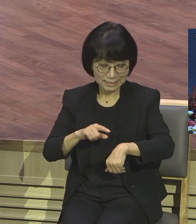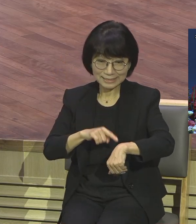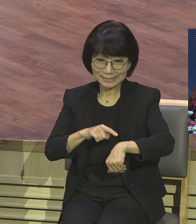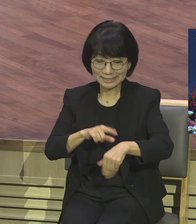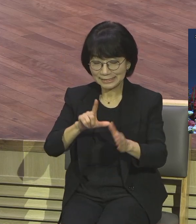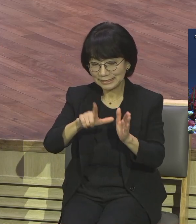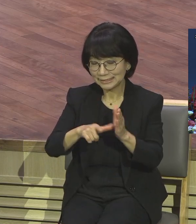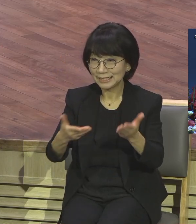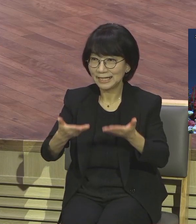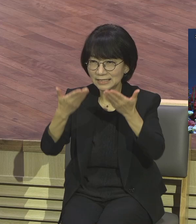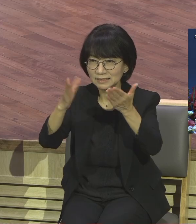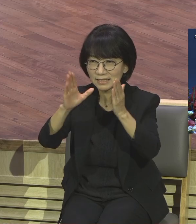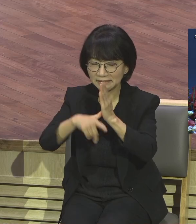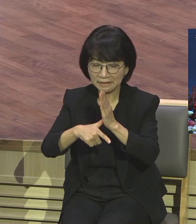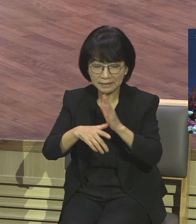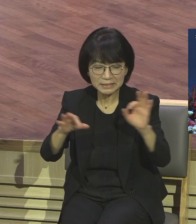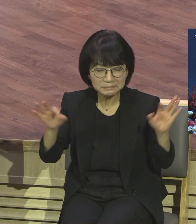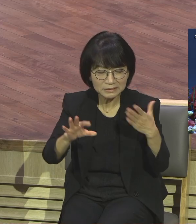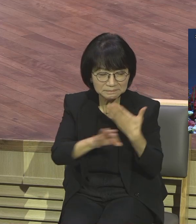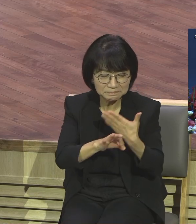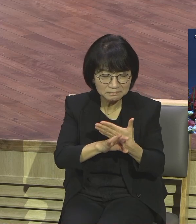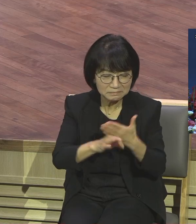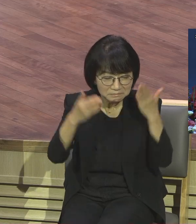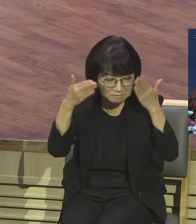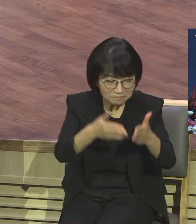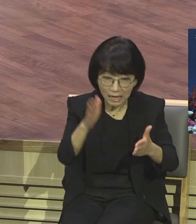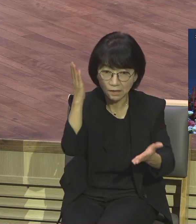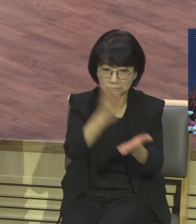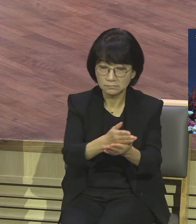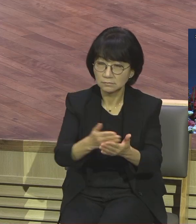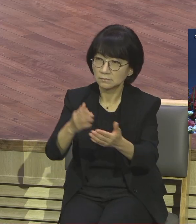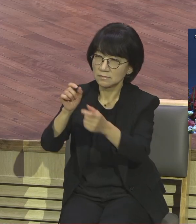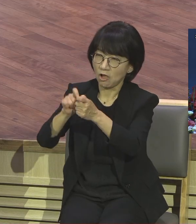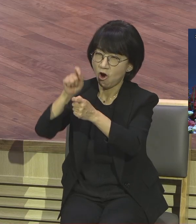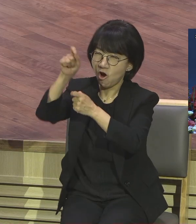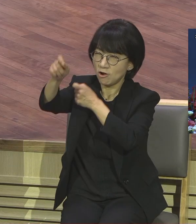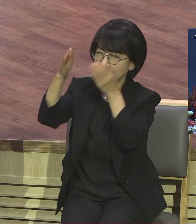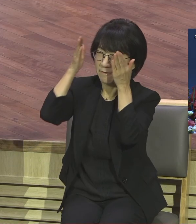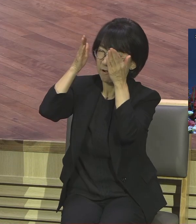하나하나, 딱 영혼에 초점 맞춰야 돼, 영혼에. 영혼에 초점 맞추는 거지,